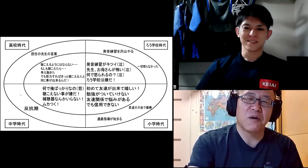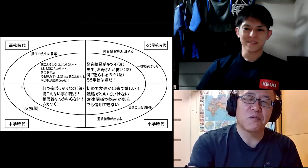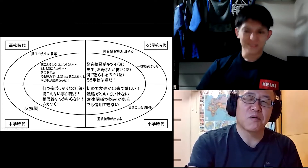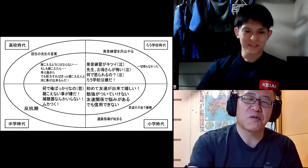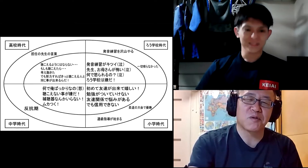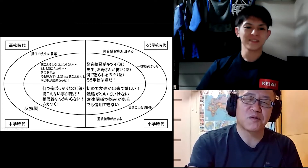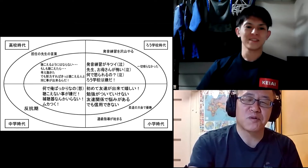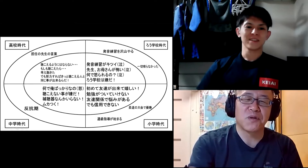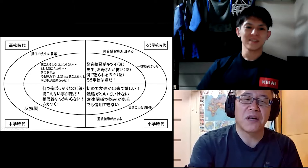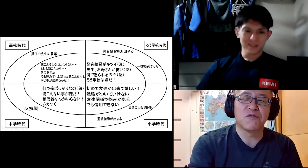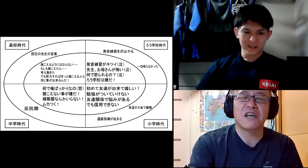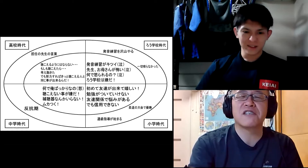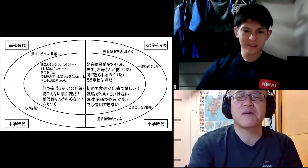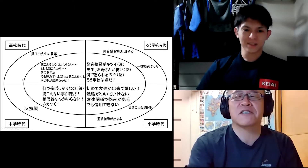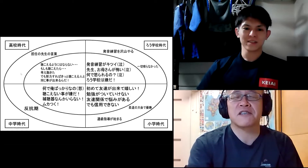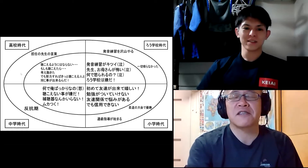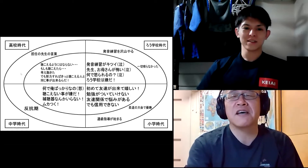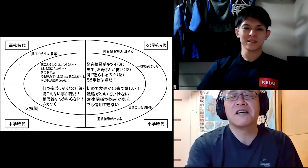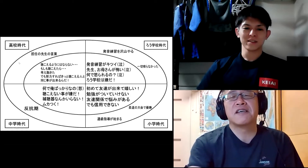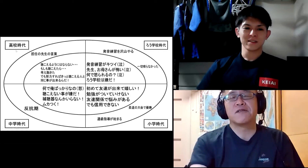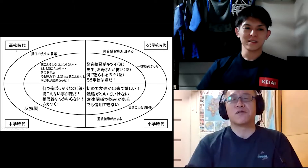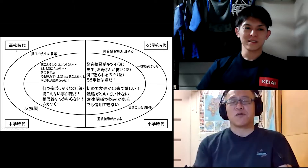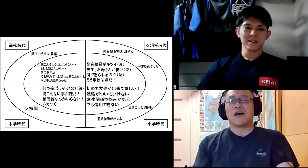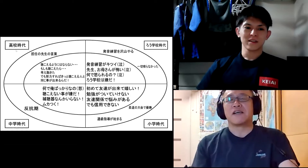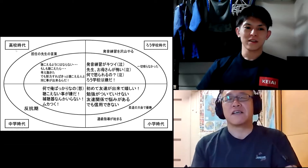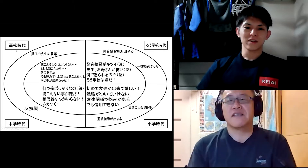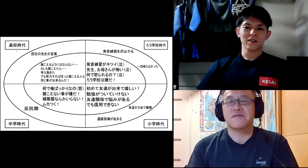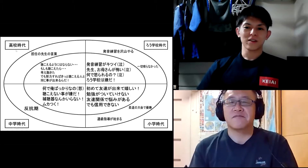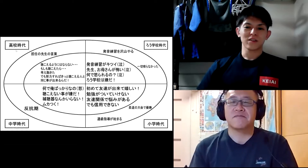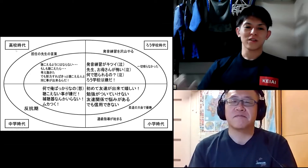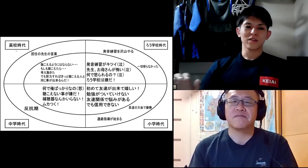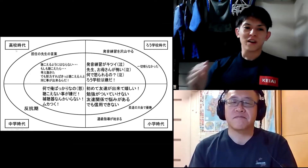とにかくはもう そんなムカついてましたですね、当時は。